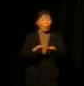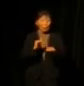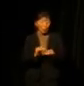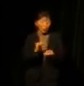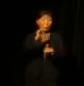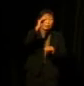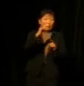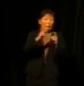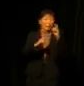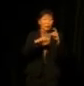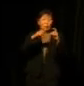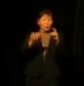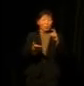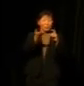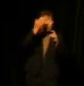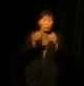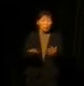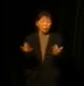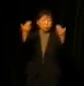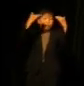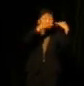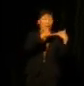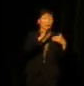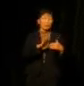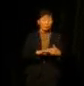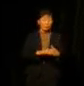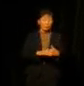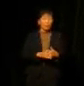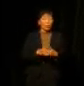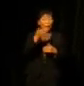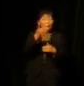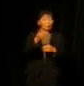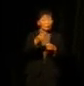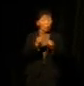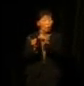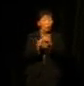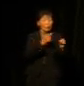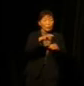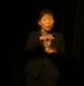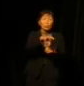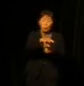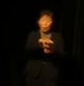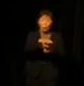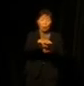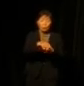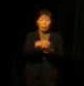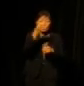鹿島小学校の1キロくらい東のところにある区の野球場なんですけど、これはね、あの、プロ野